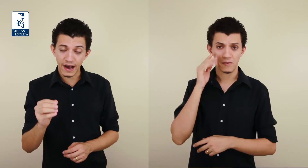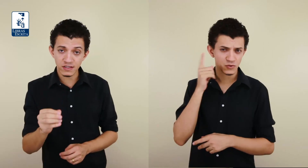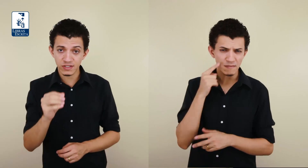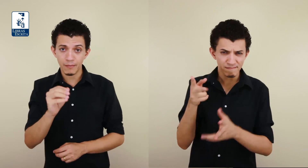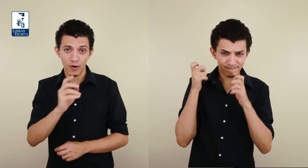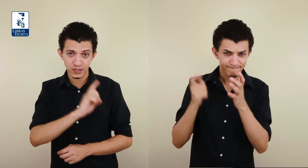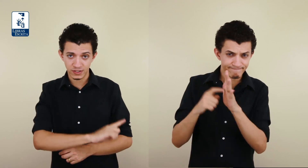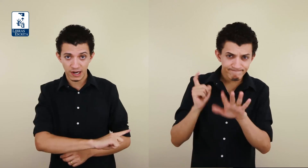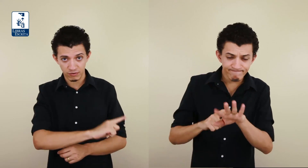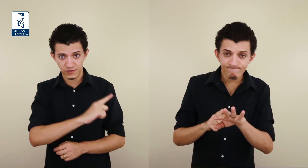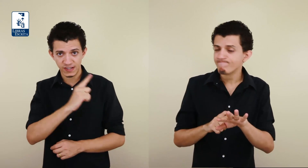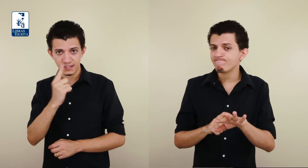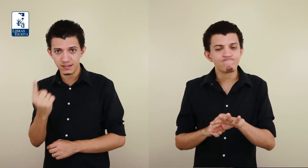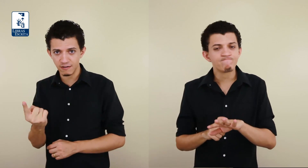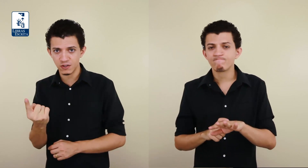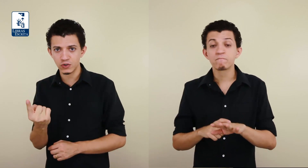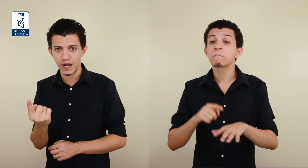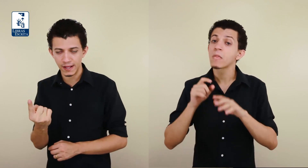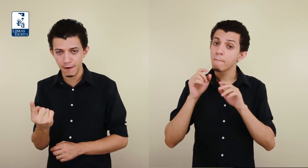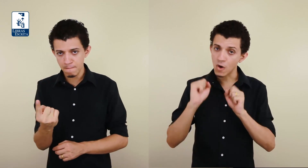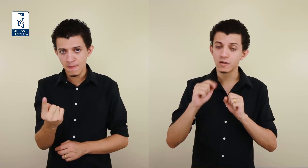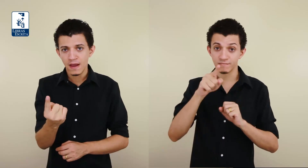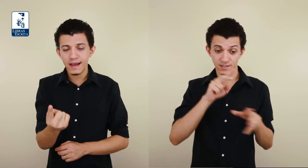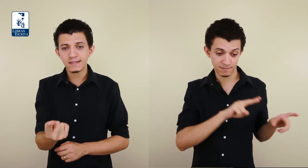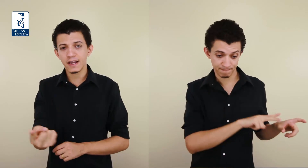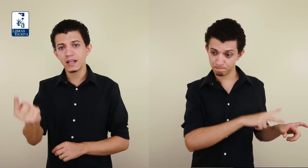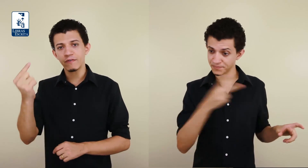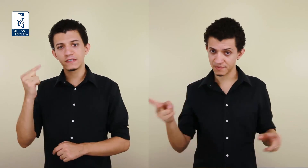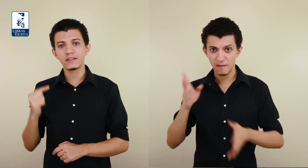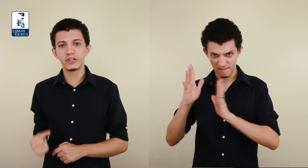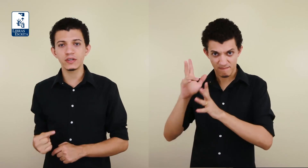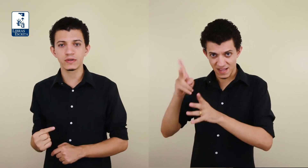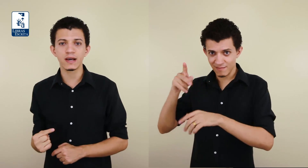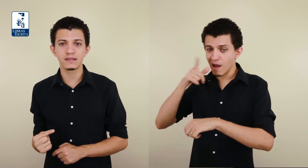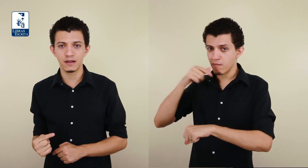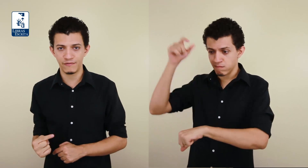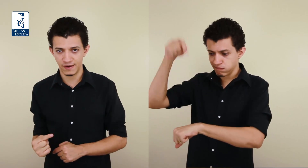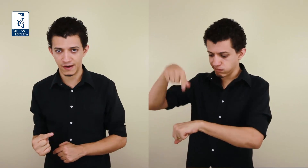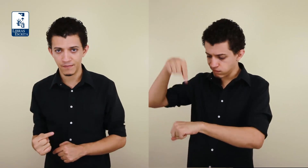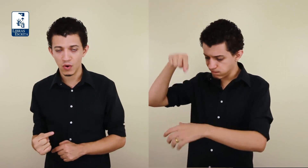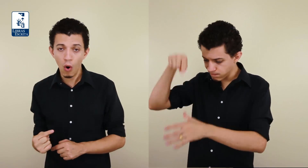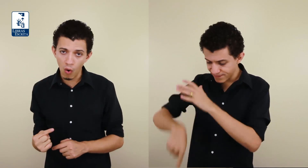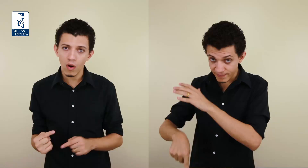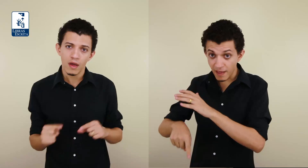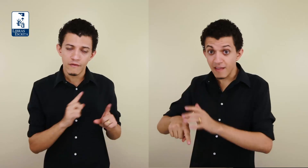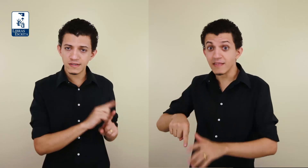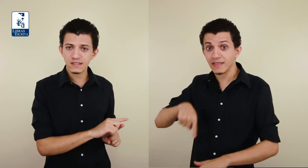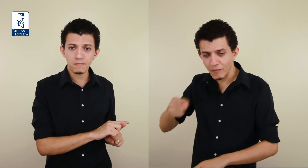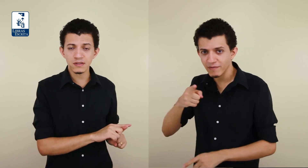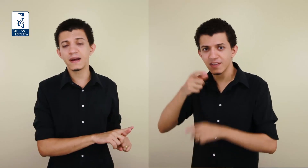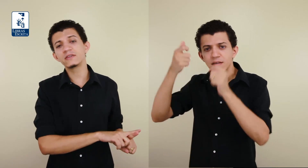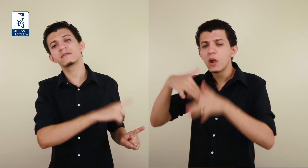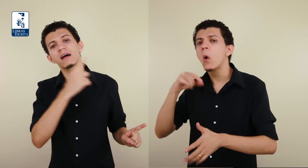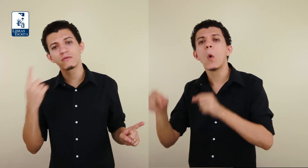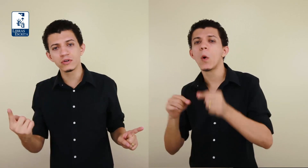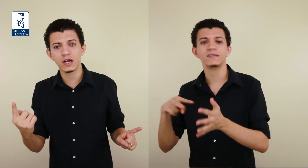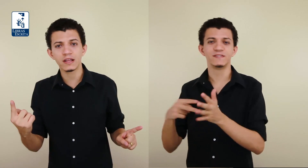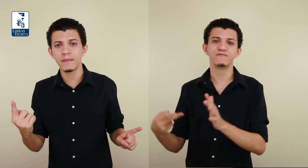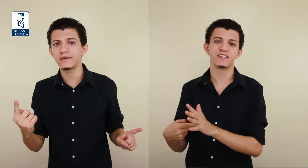casos, você pode fazer essa tradução direta e em seguida você diz o que é que significa. Ou você simplesmente traduz diretamente